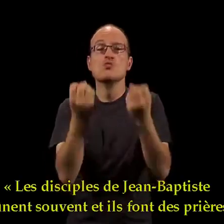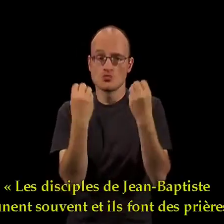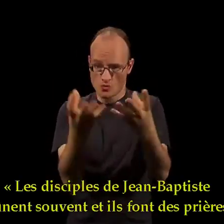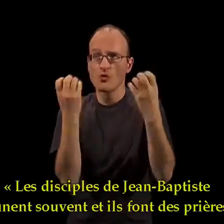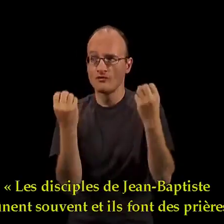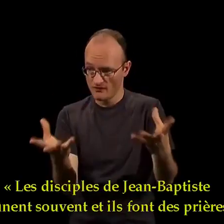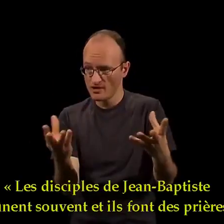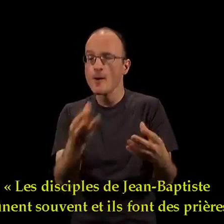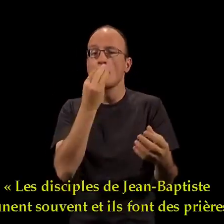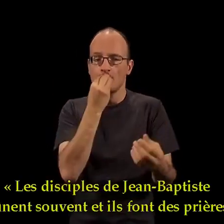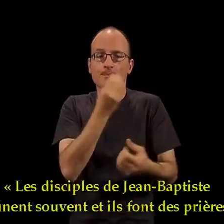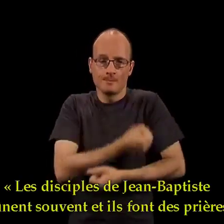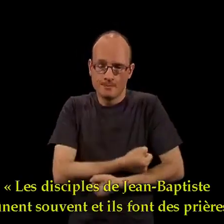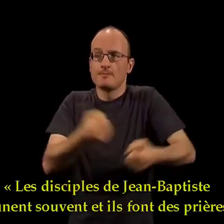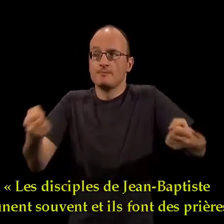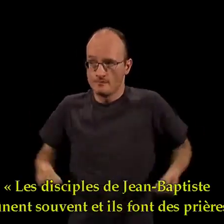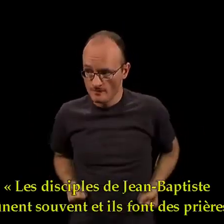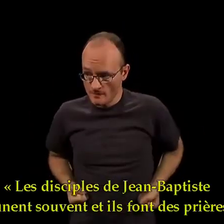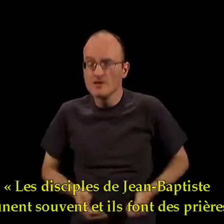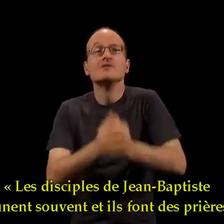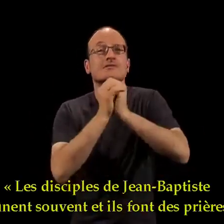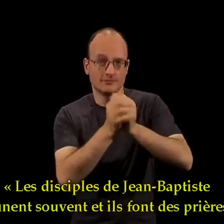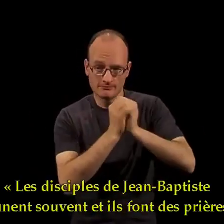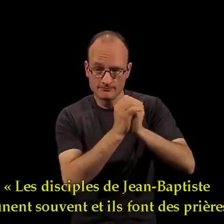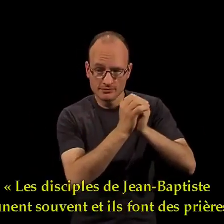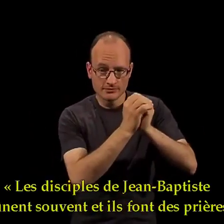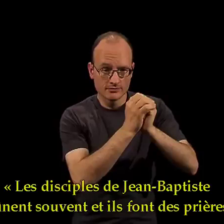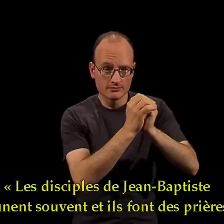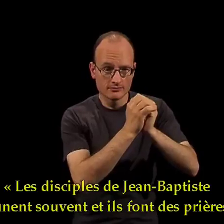Les disciples de Jean-Baptiste jeûnent souvent et ils font des prières.